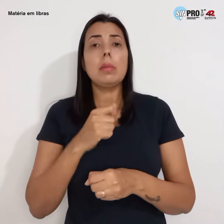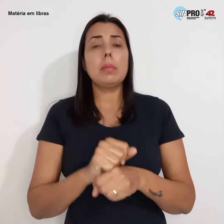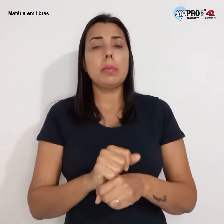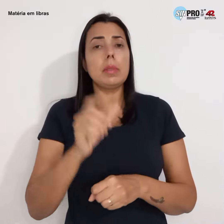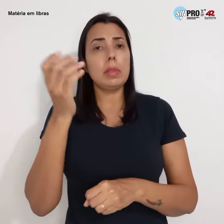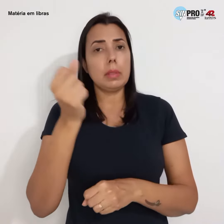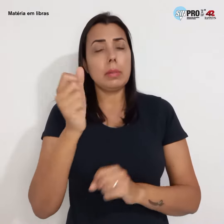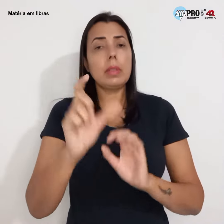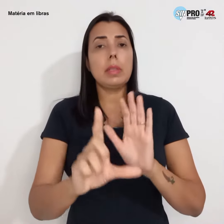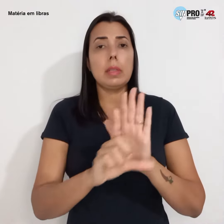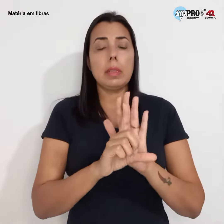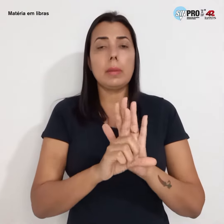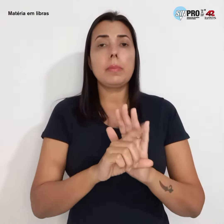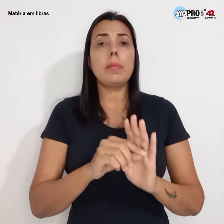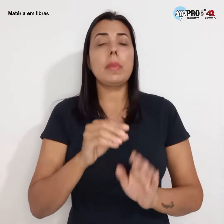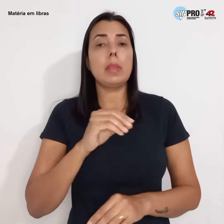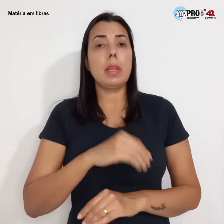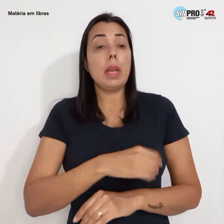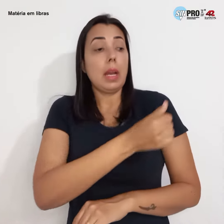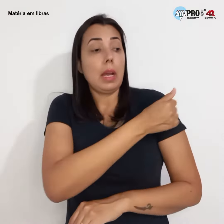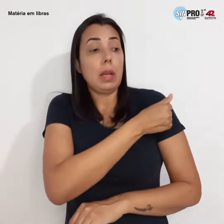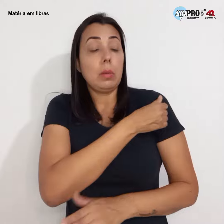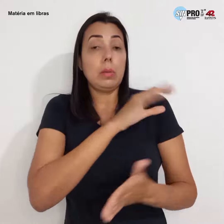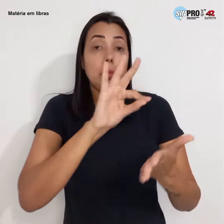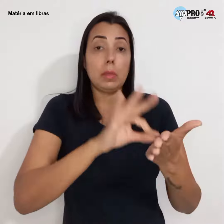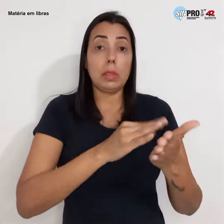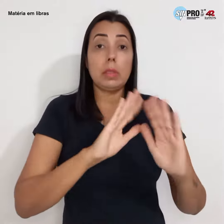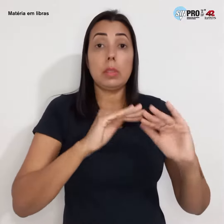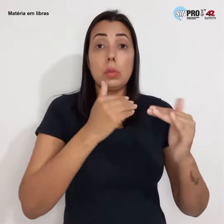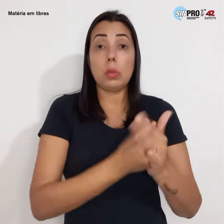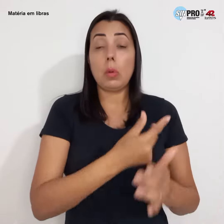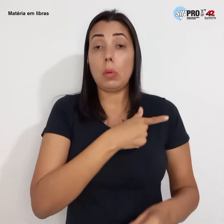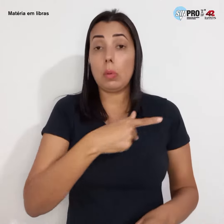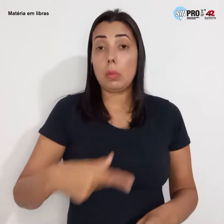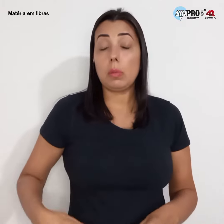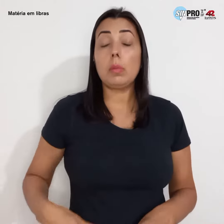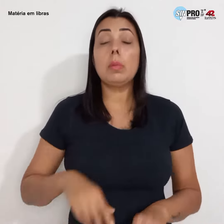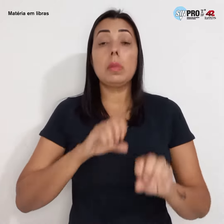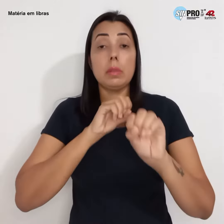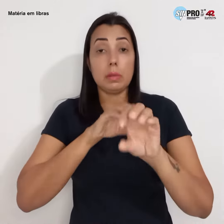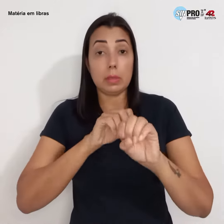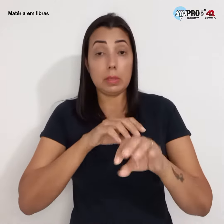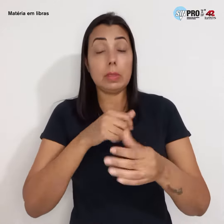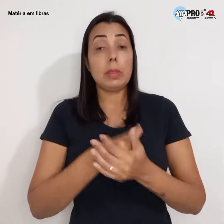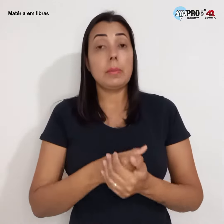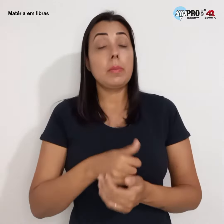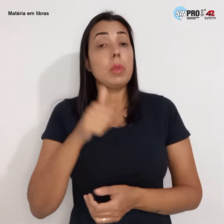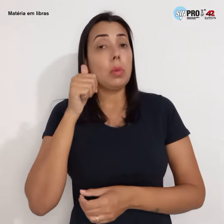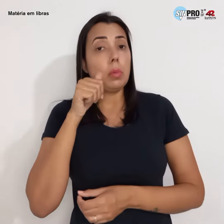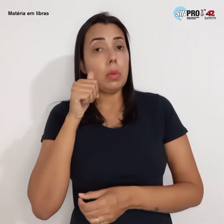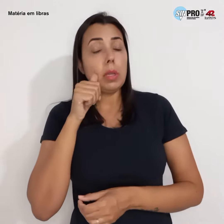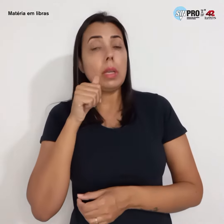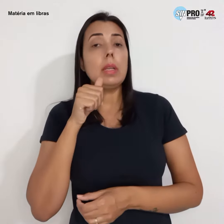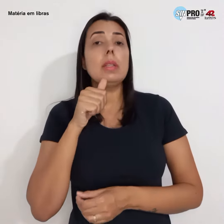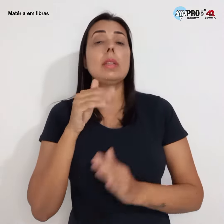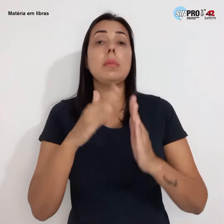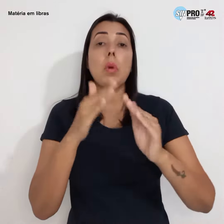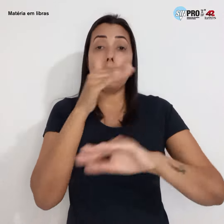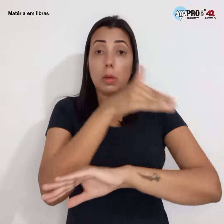da lei, estudantes de baixa renda matriculadas em escolas da rede pública de ensino, mulheres em situação de